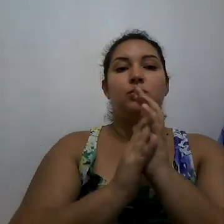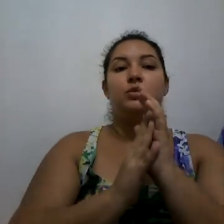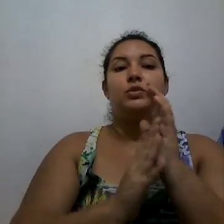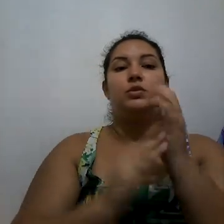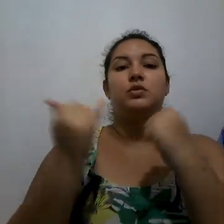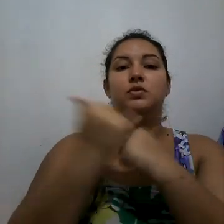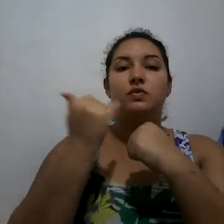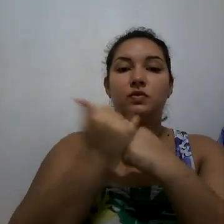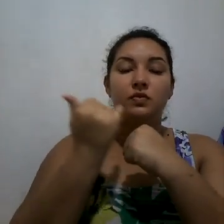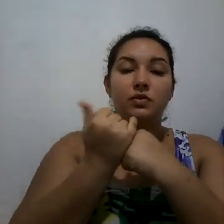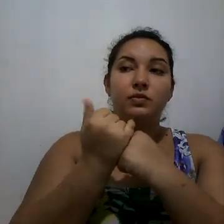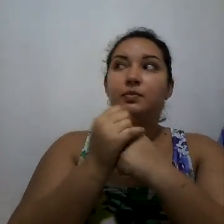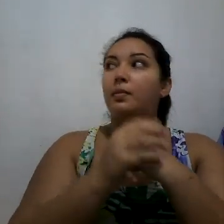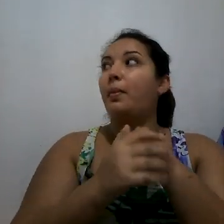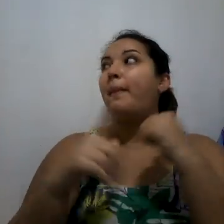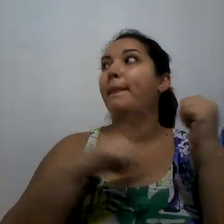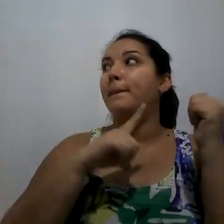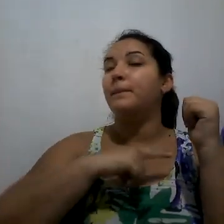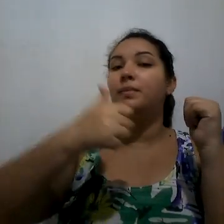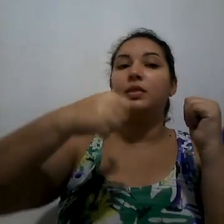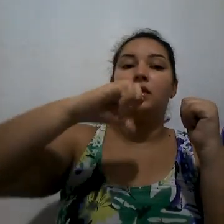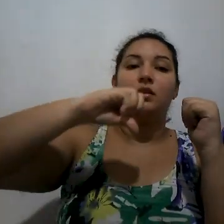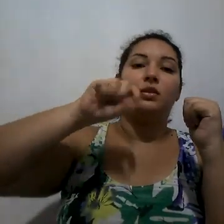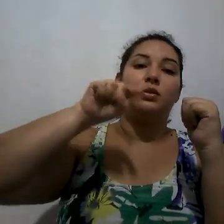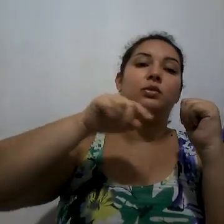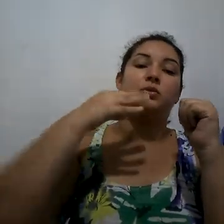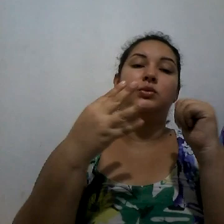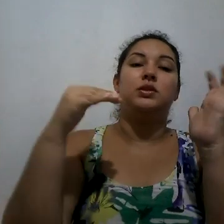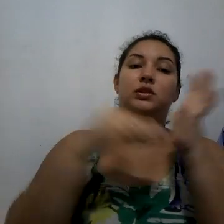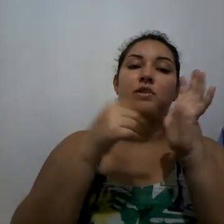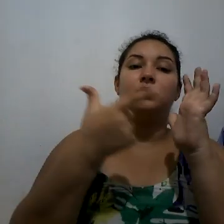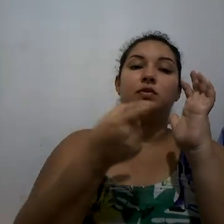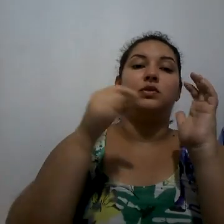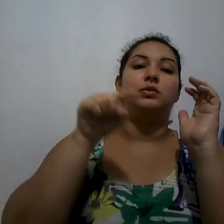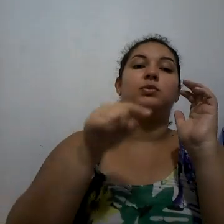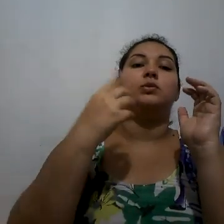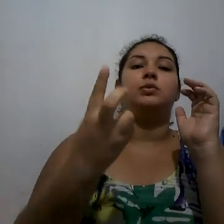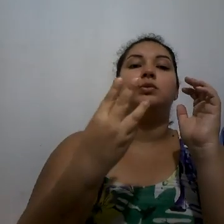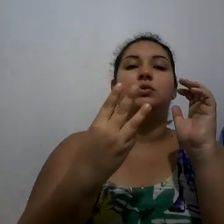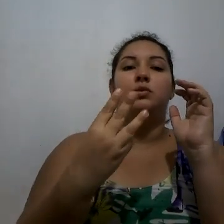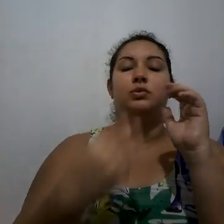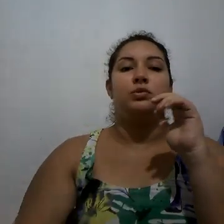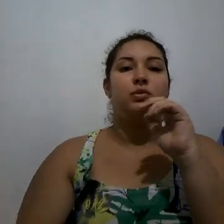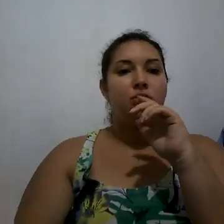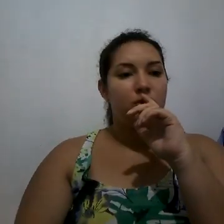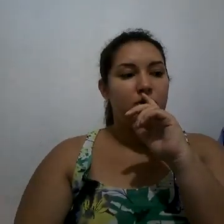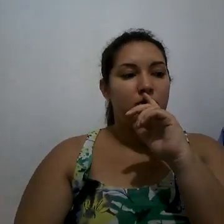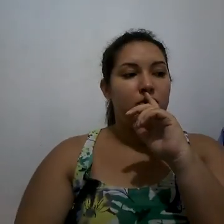entre 19,4 até 20,3. Olha a faixa que achou, olha o resultado que achou. E aí, qual